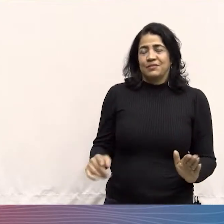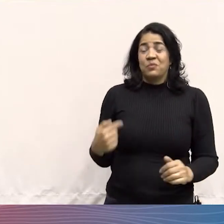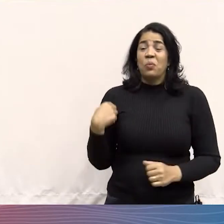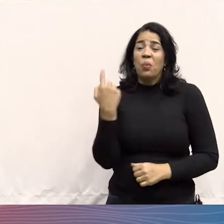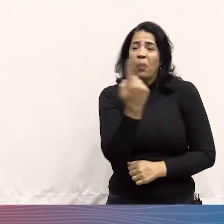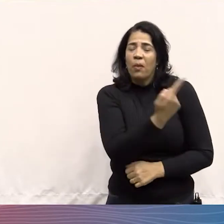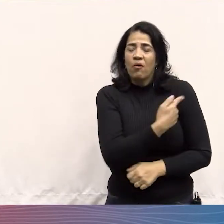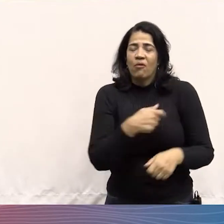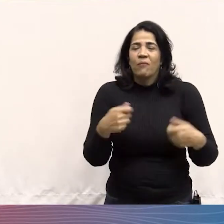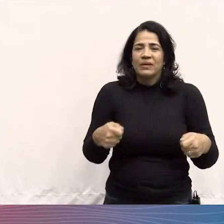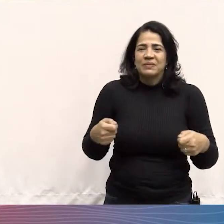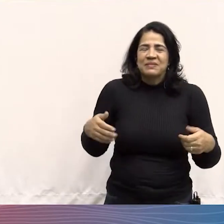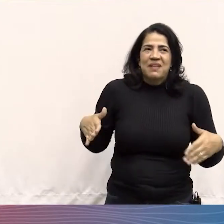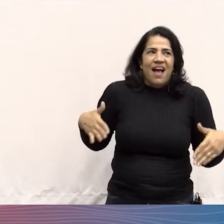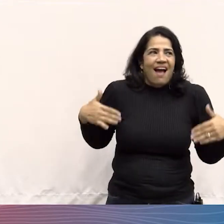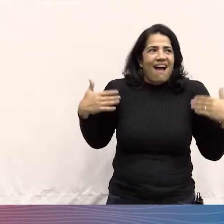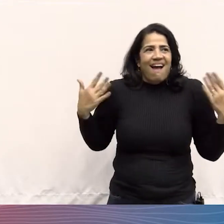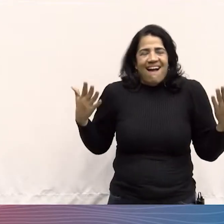Regozijemos.